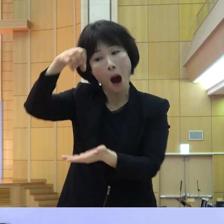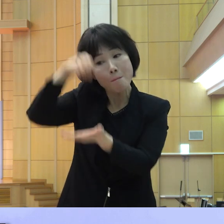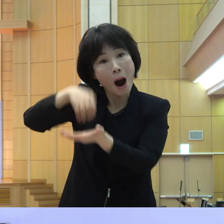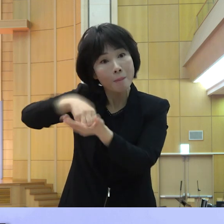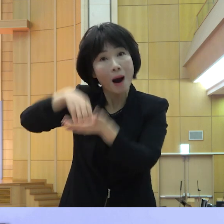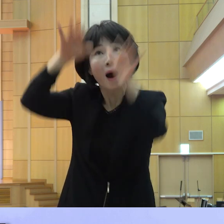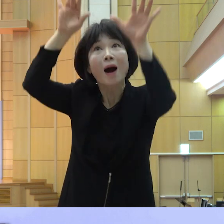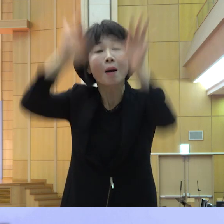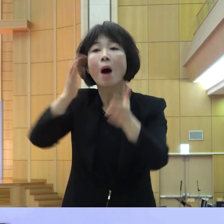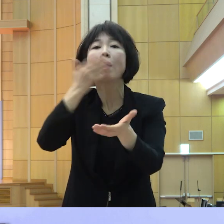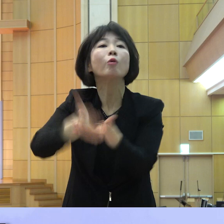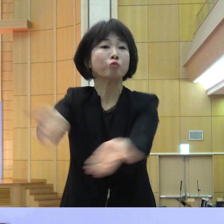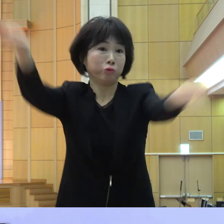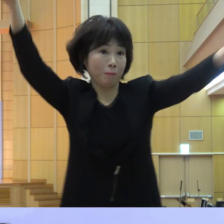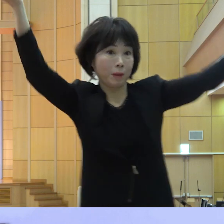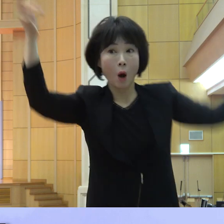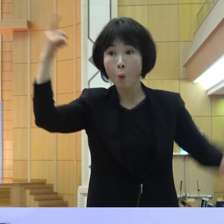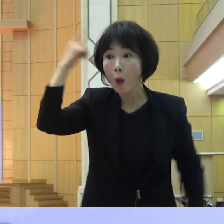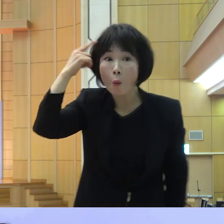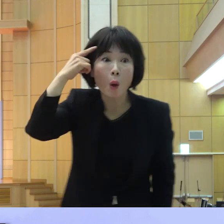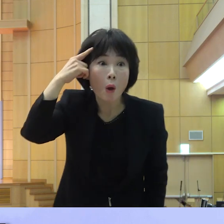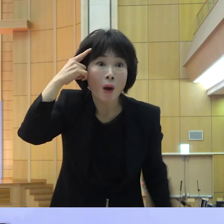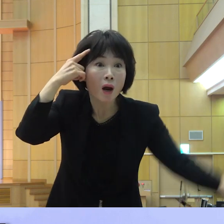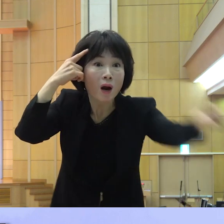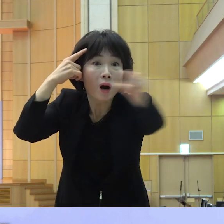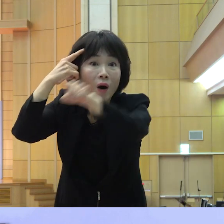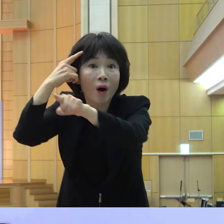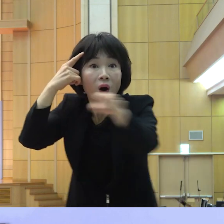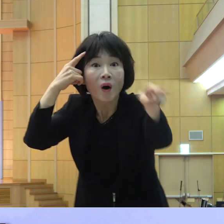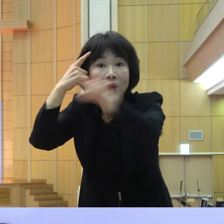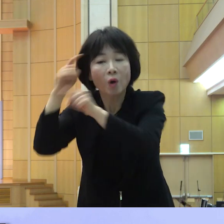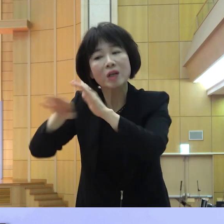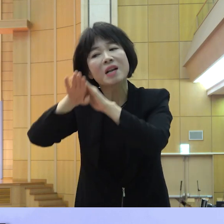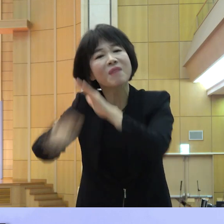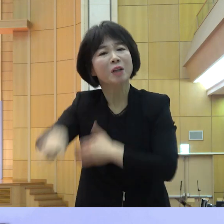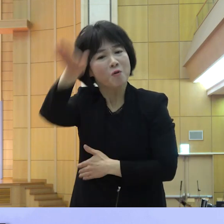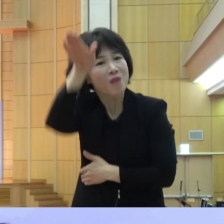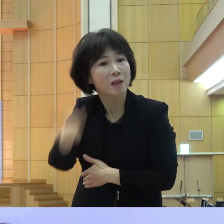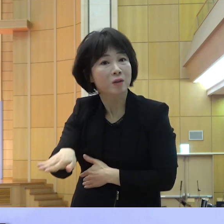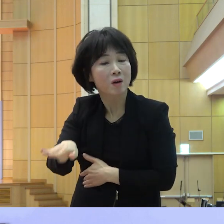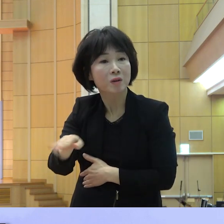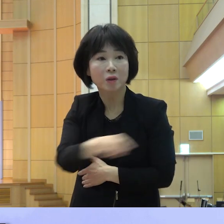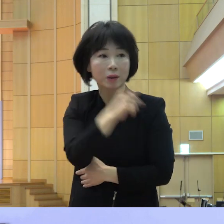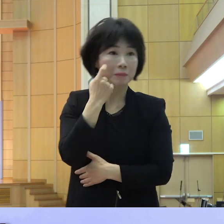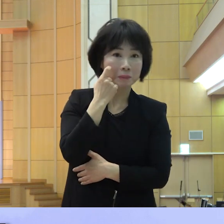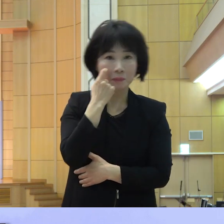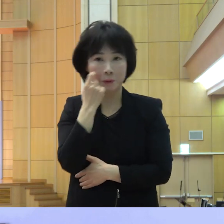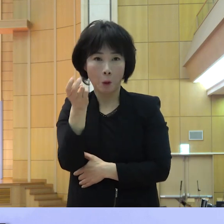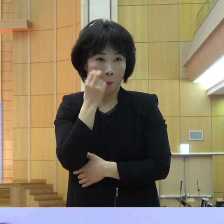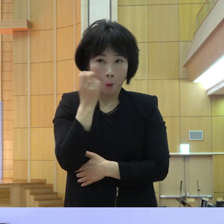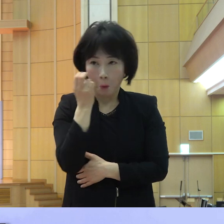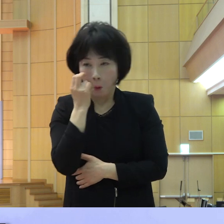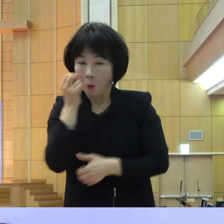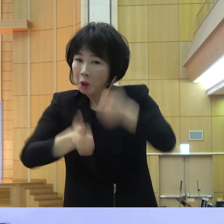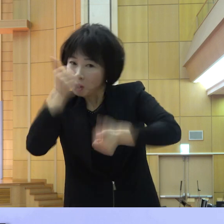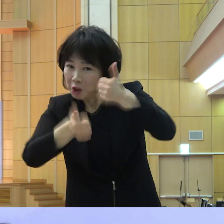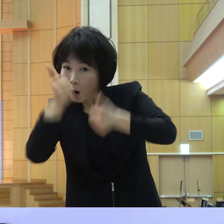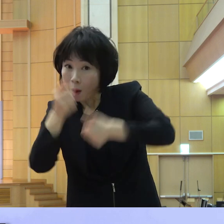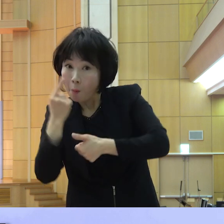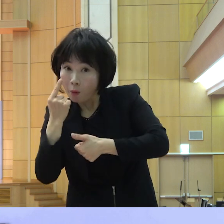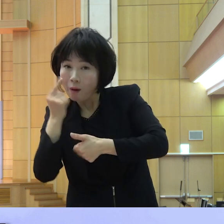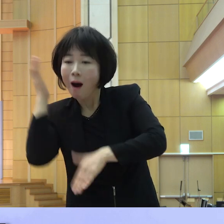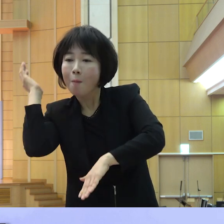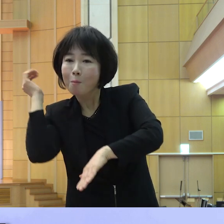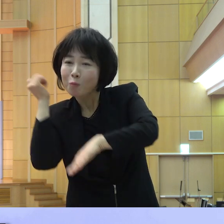것은 바로 우리를 낮추시며 우리를 시험해서 결국에는 복 주시기 위해서